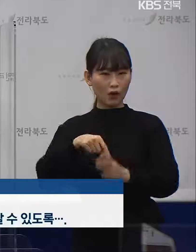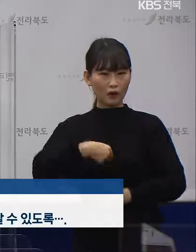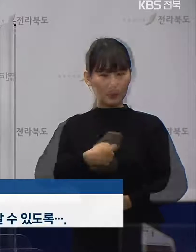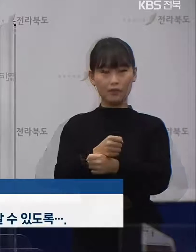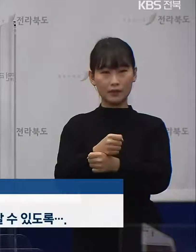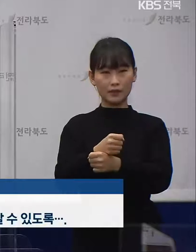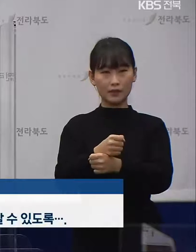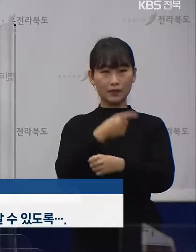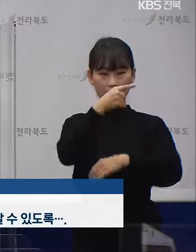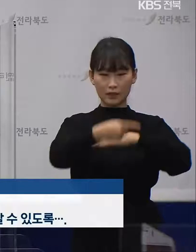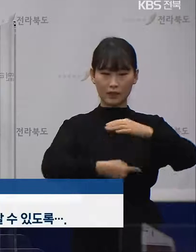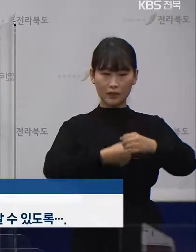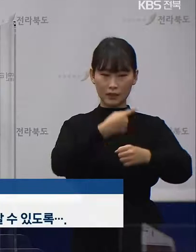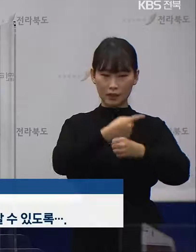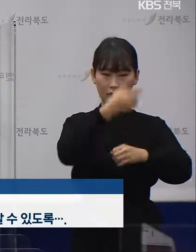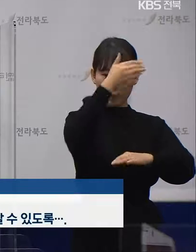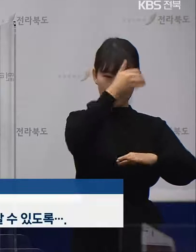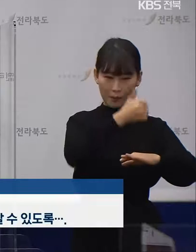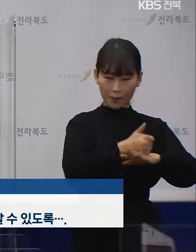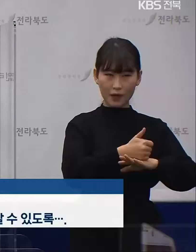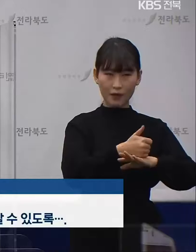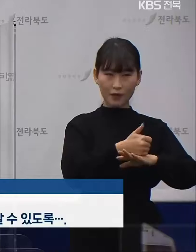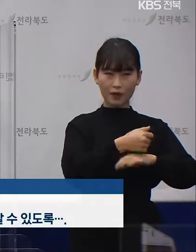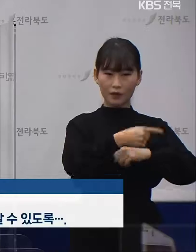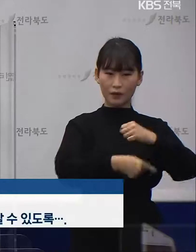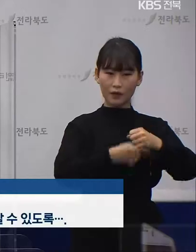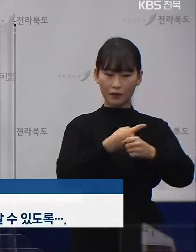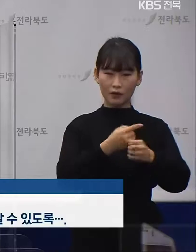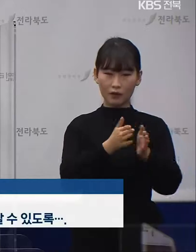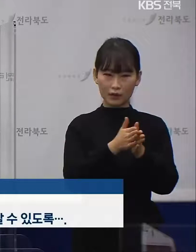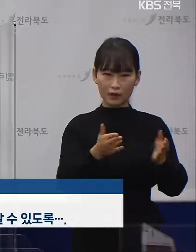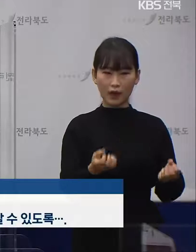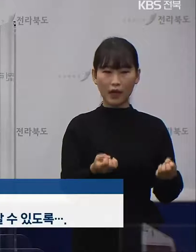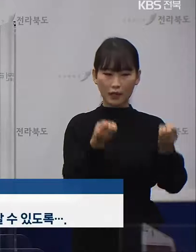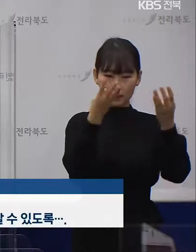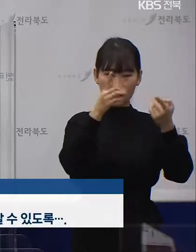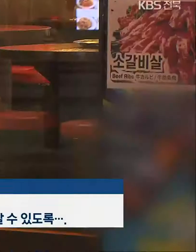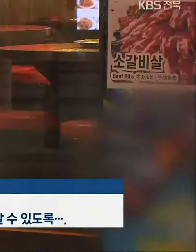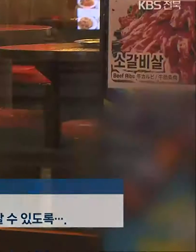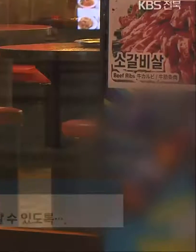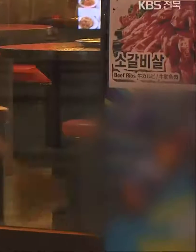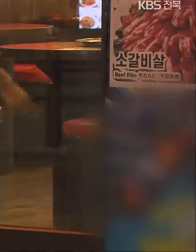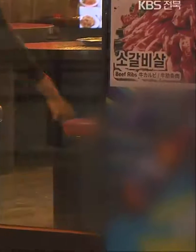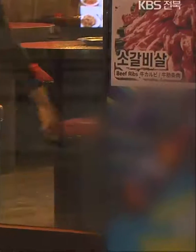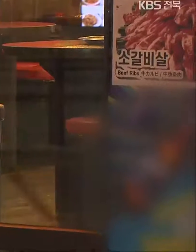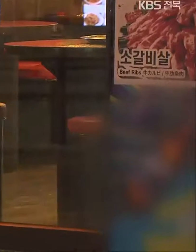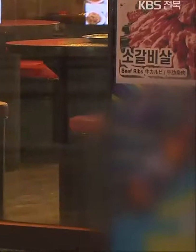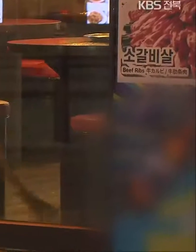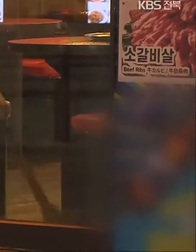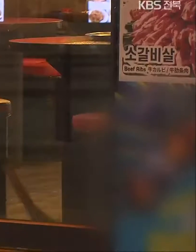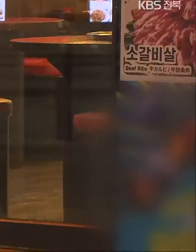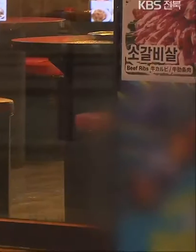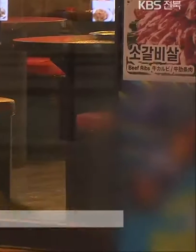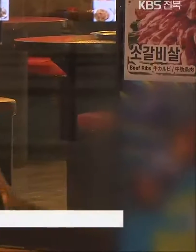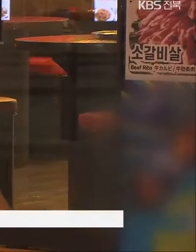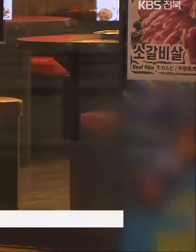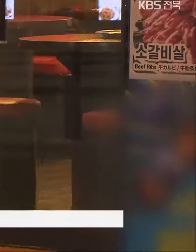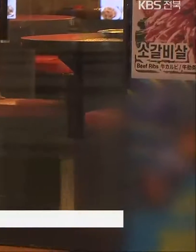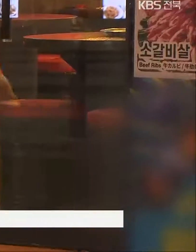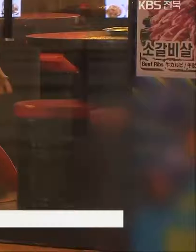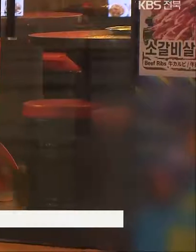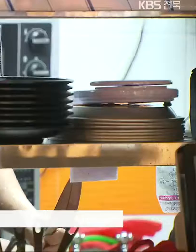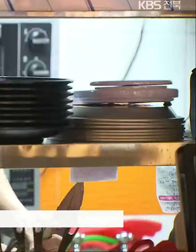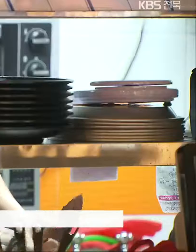해넘이, 해맞이 행사 계획 부분들은 최대한 자제할 수 있도록. 전라북도는 사적 모임